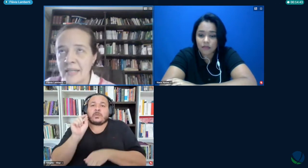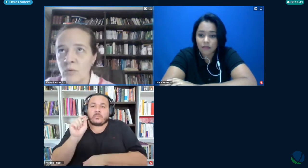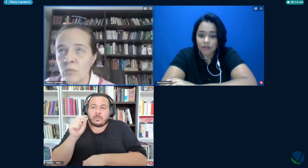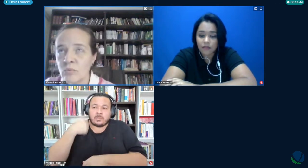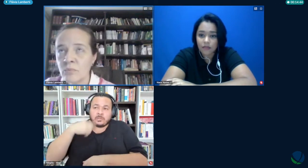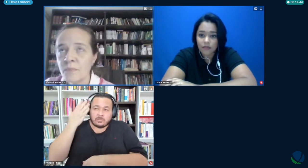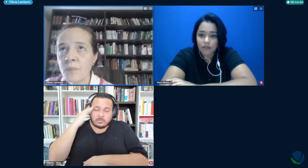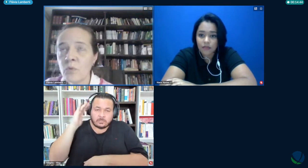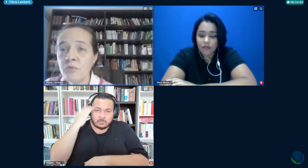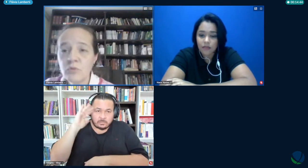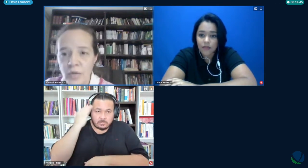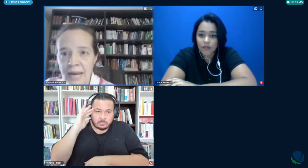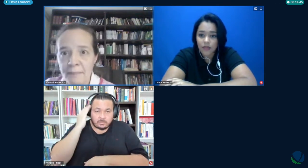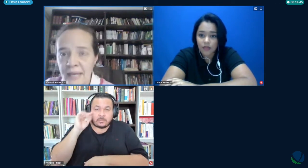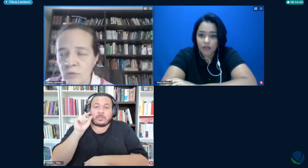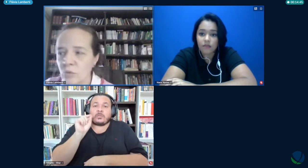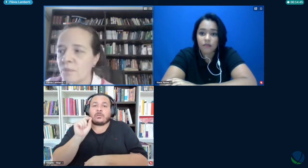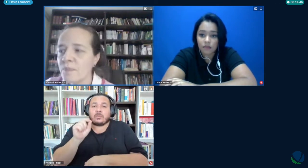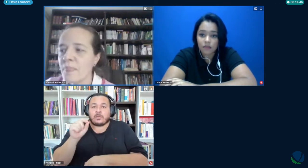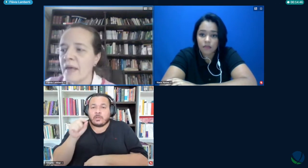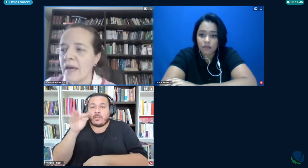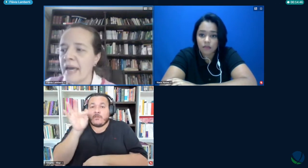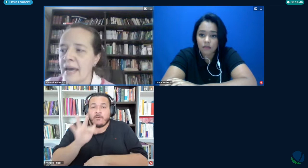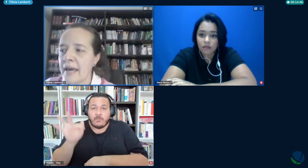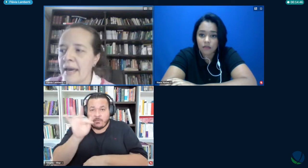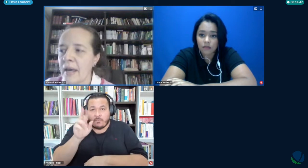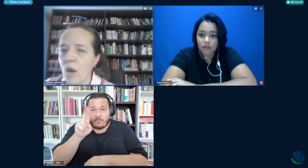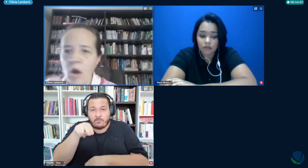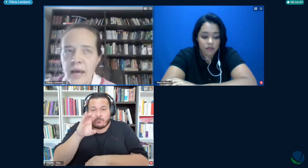compreender assim, um funcionamento